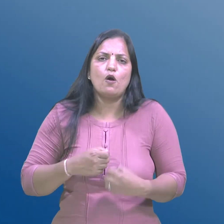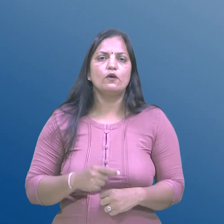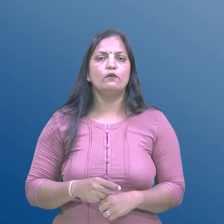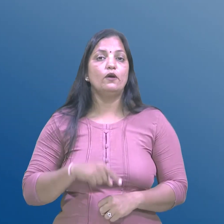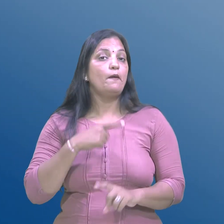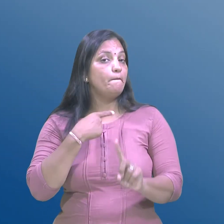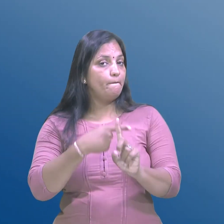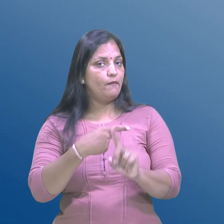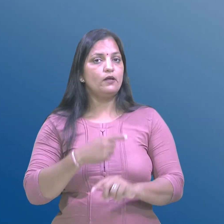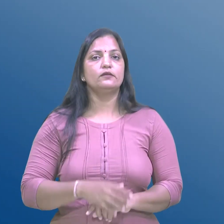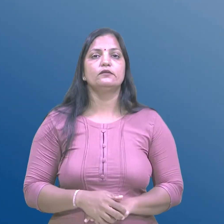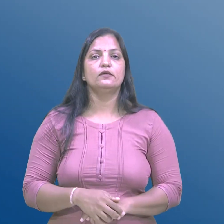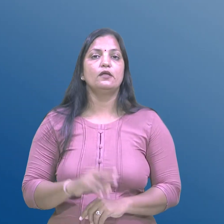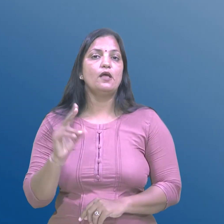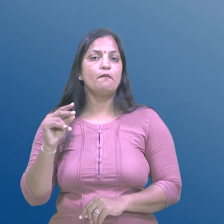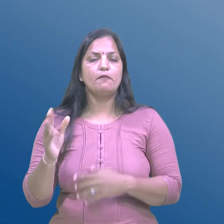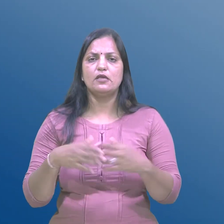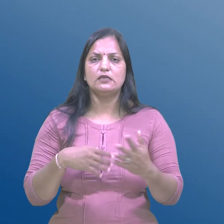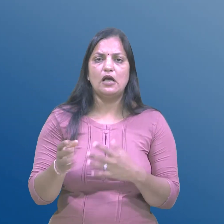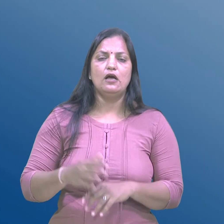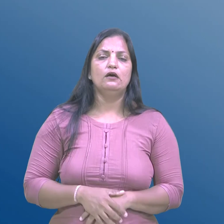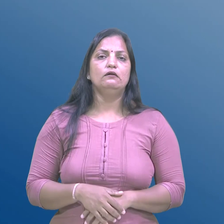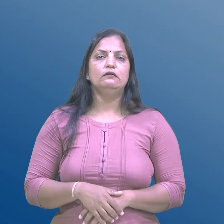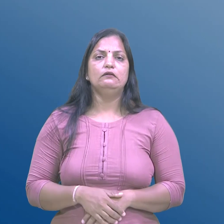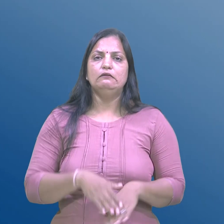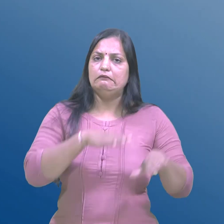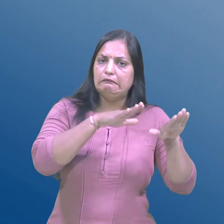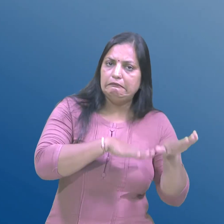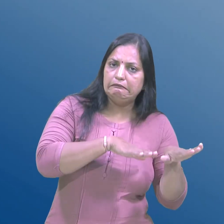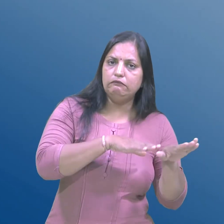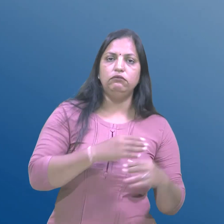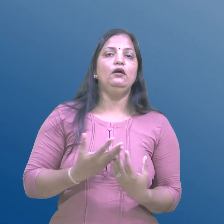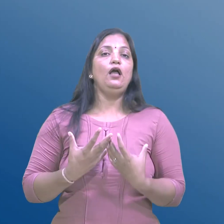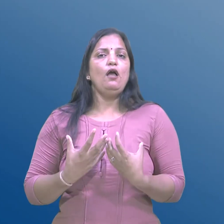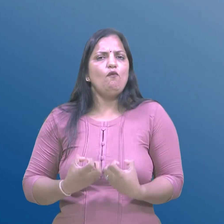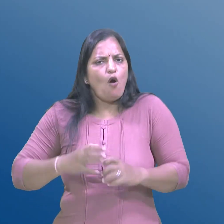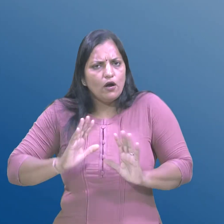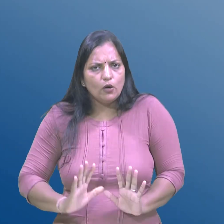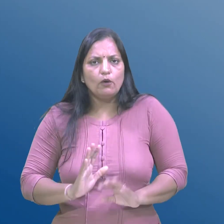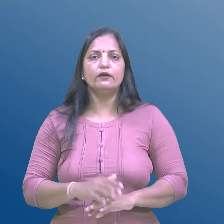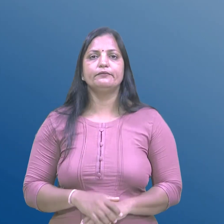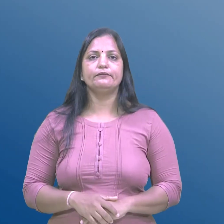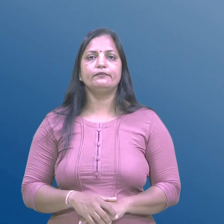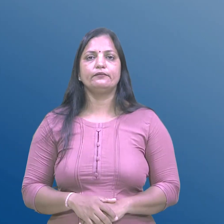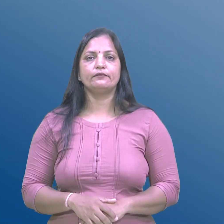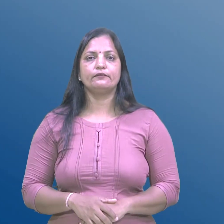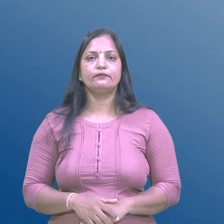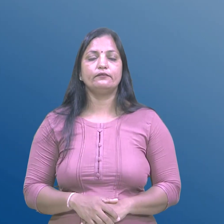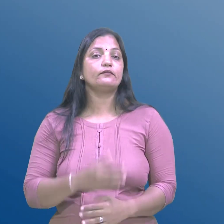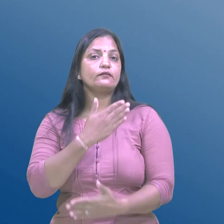તથા બીજા કોઈ ઉપાયોની આવશ્યકતા હોય તેવી વિકલાંગતા